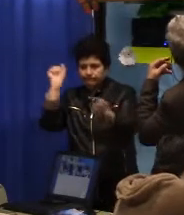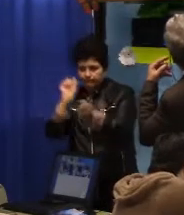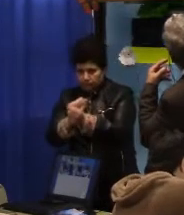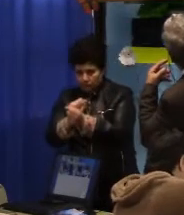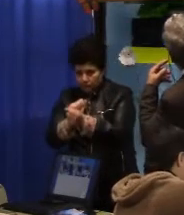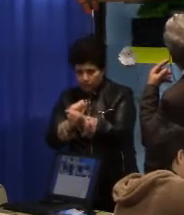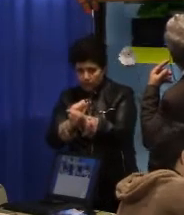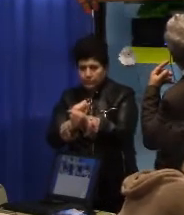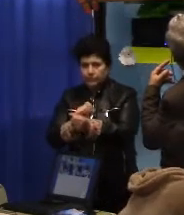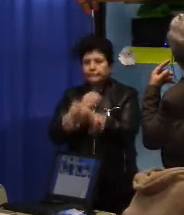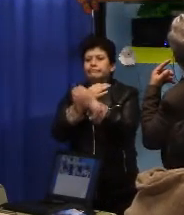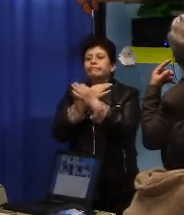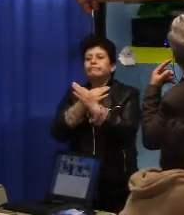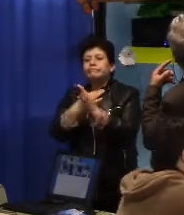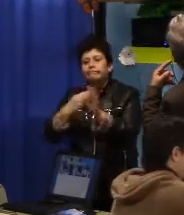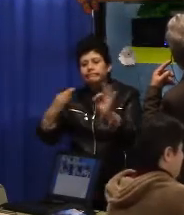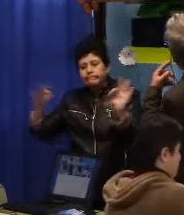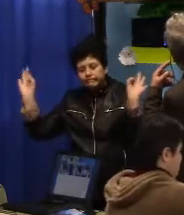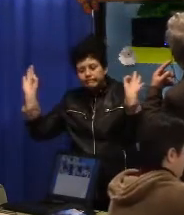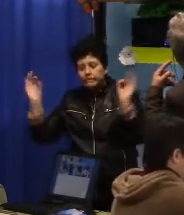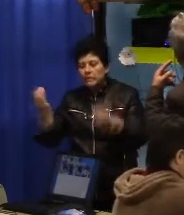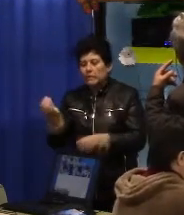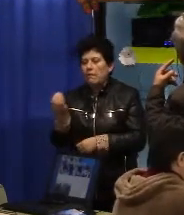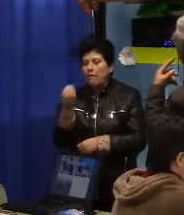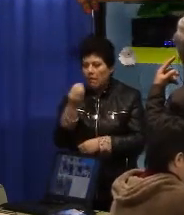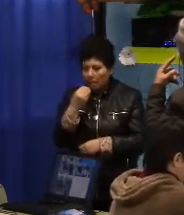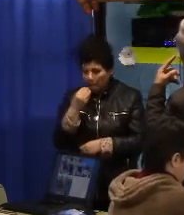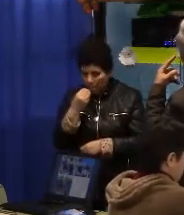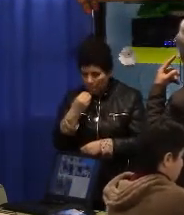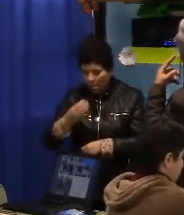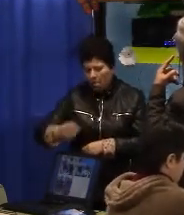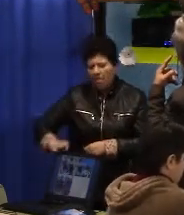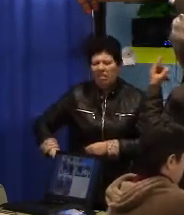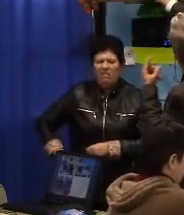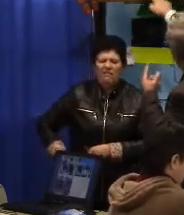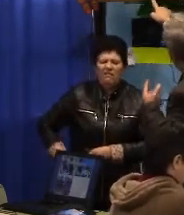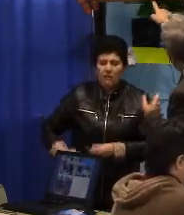Se salvan del hambre porque José estaba ahí.